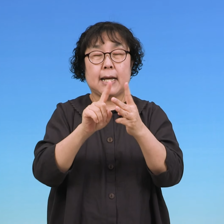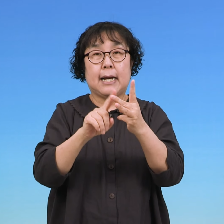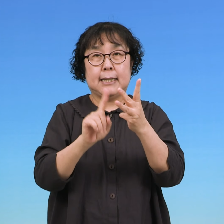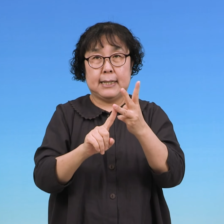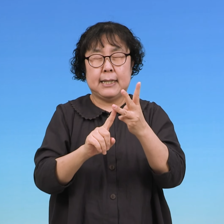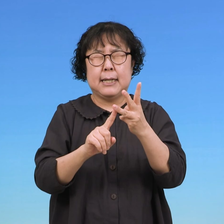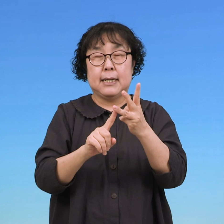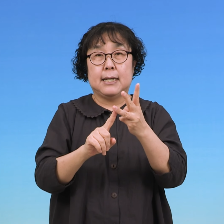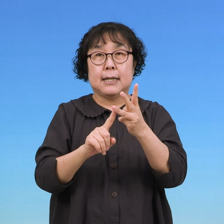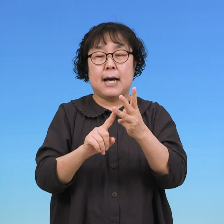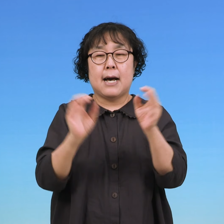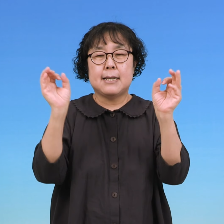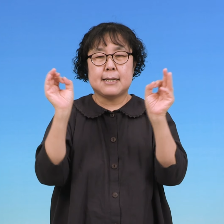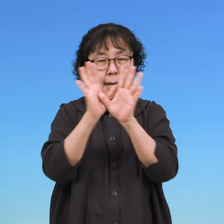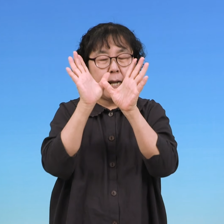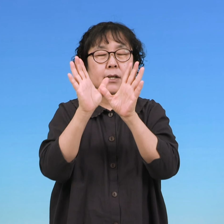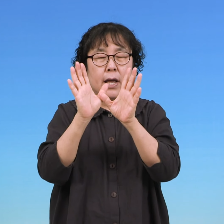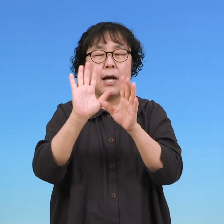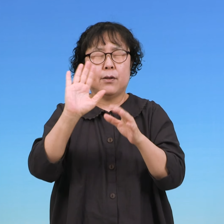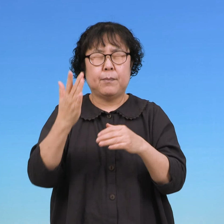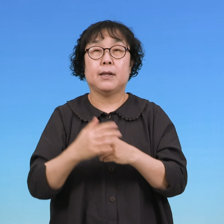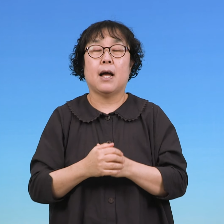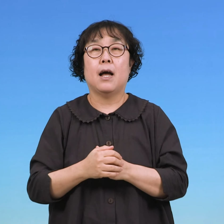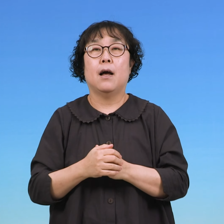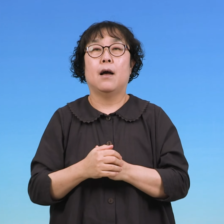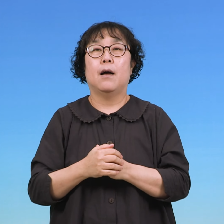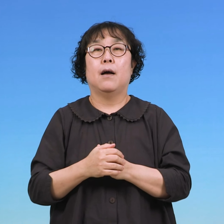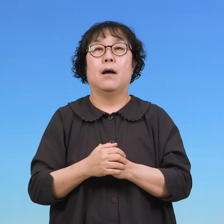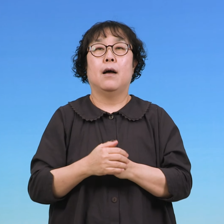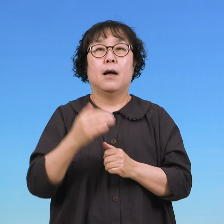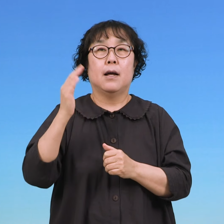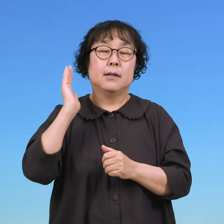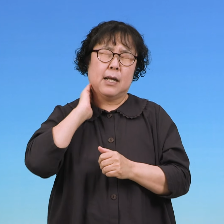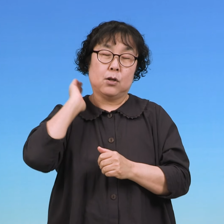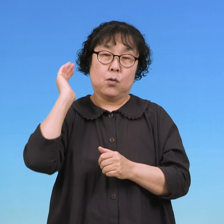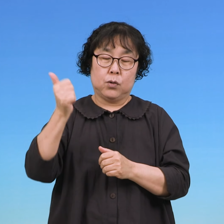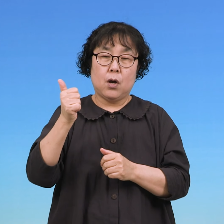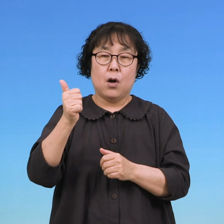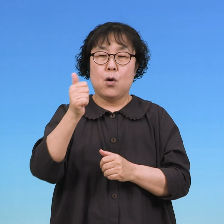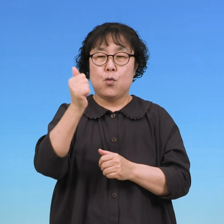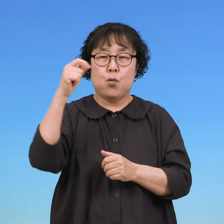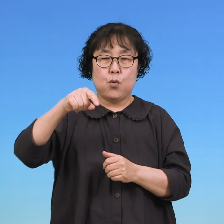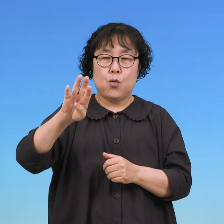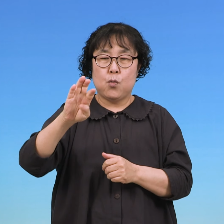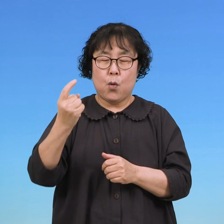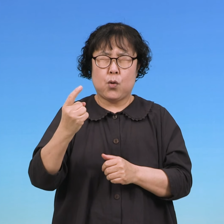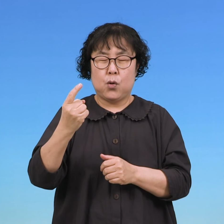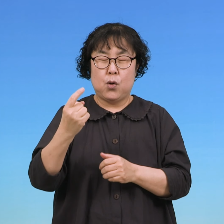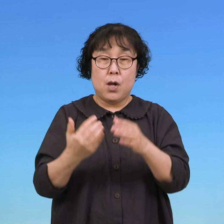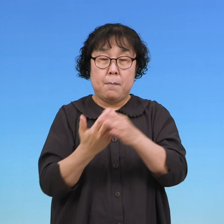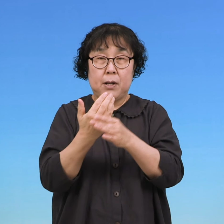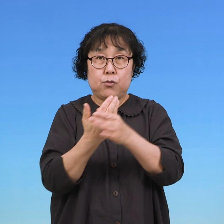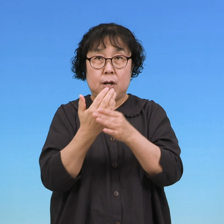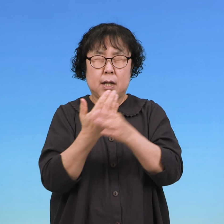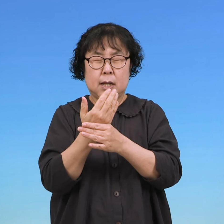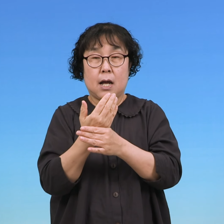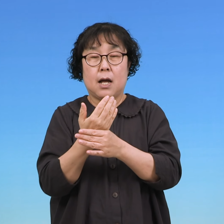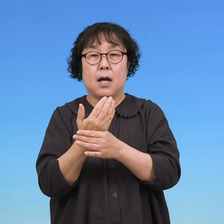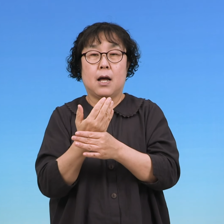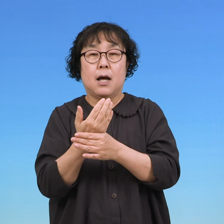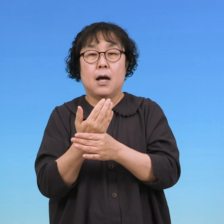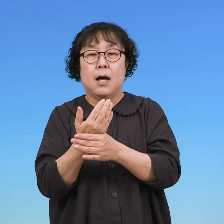분당 우리 교회에서 어떤 후보 기준도 없고 그래서 막 아 대통령 후보를 배출한 교회라고 우리 교회가 막 몰라 또